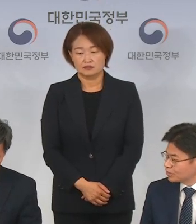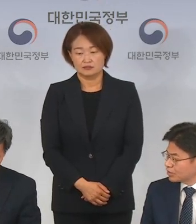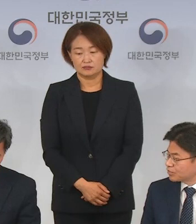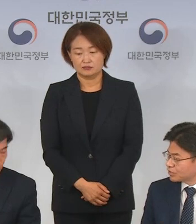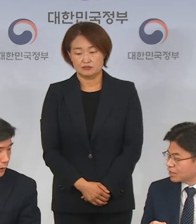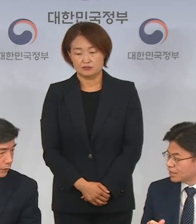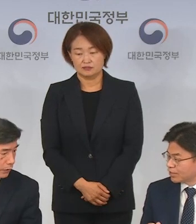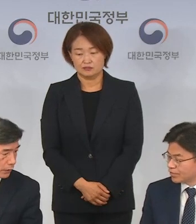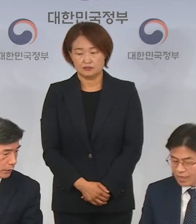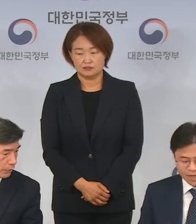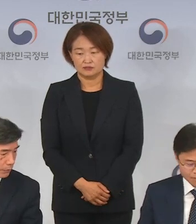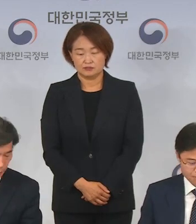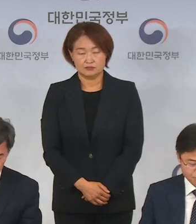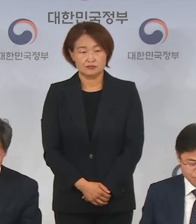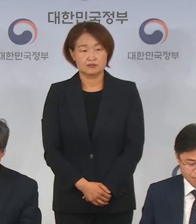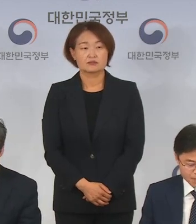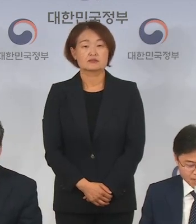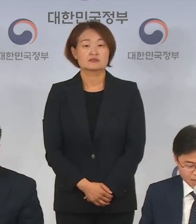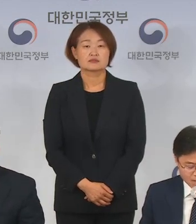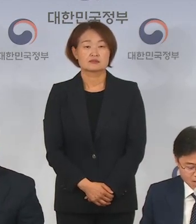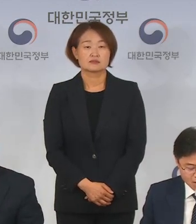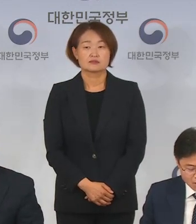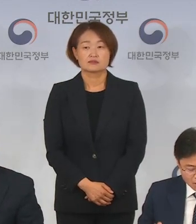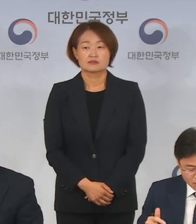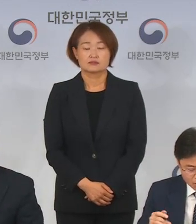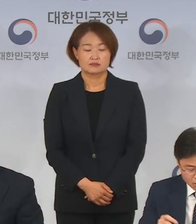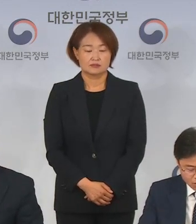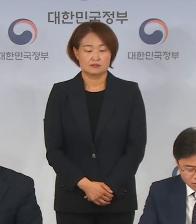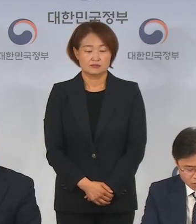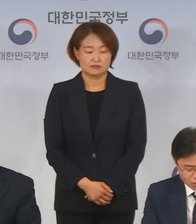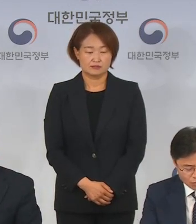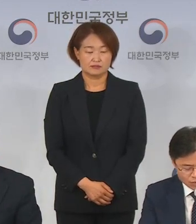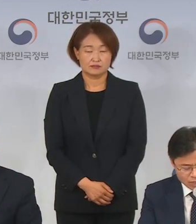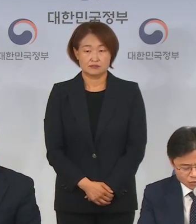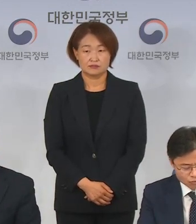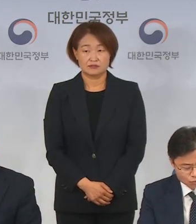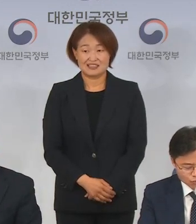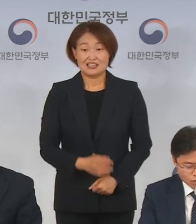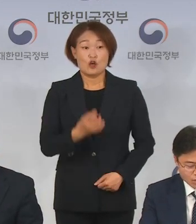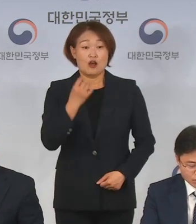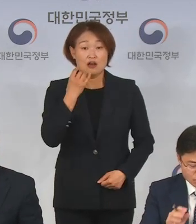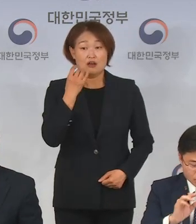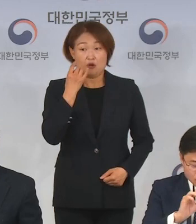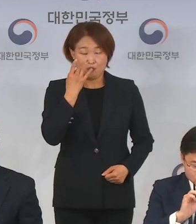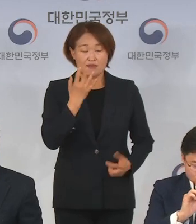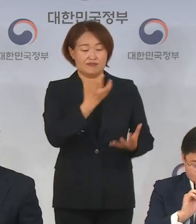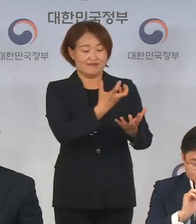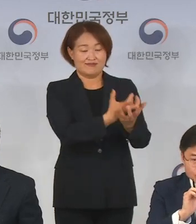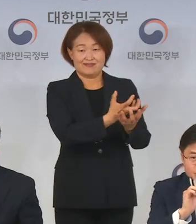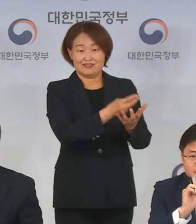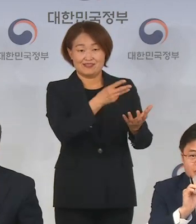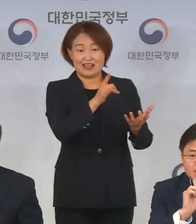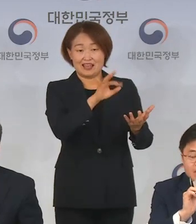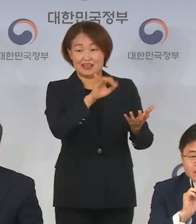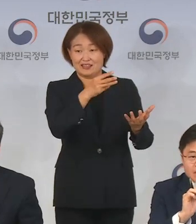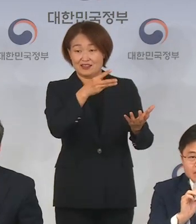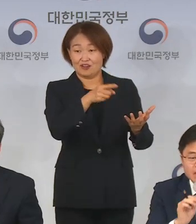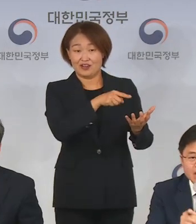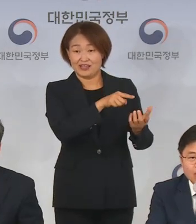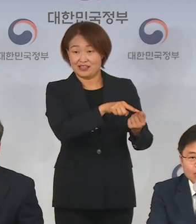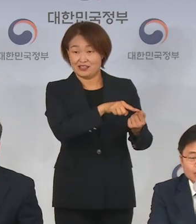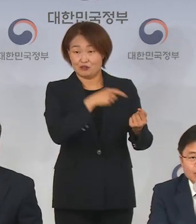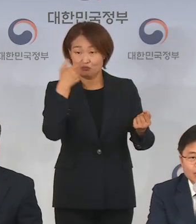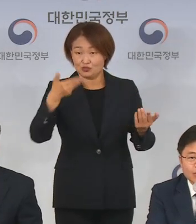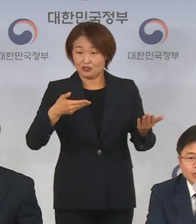뒷부분은 제가 할게요. 원데이터 네. 부분을. 예. 원데이터 부분을 말씀을 주셨습니다만은